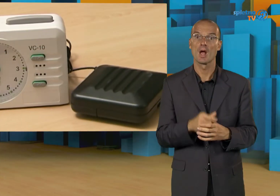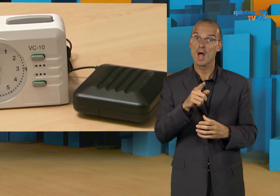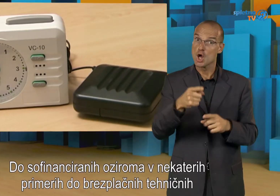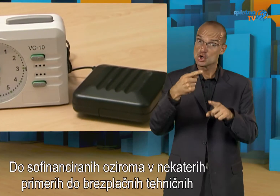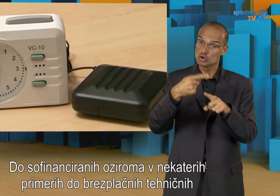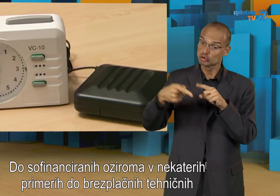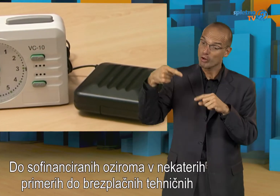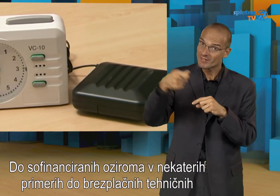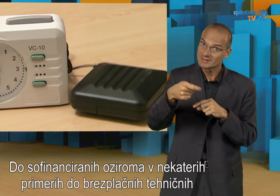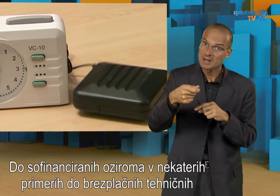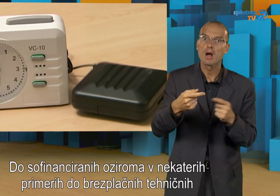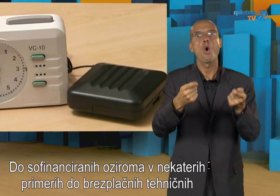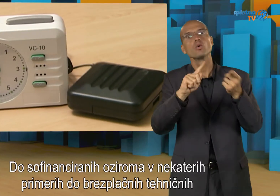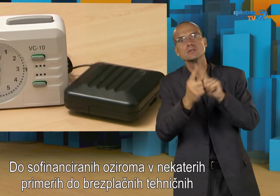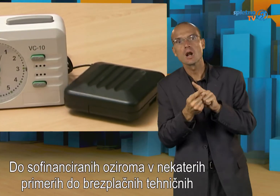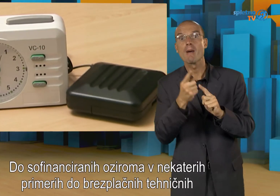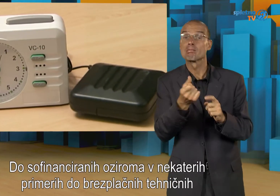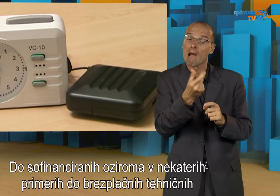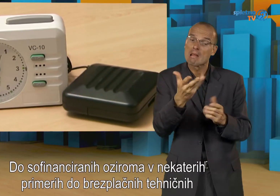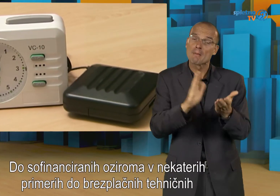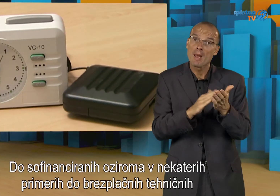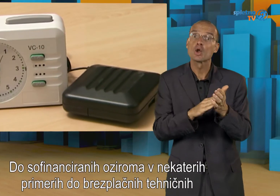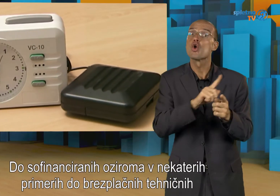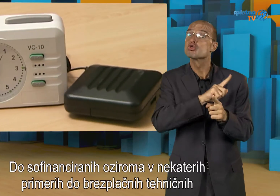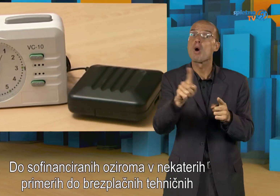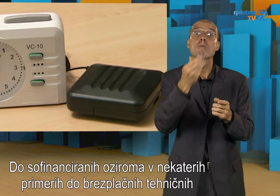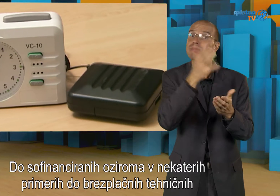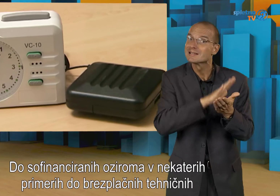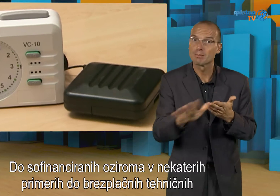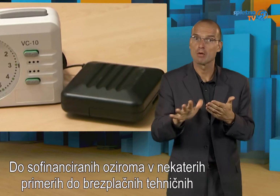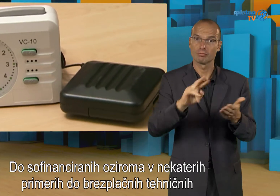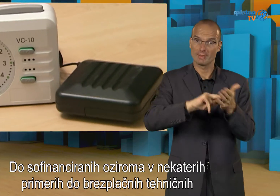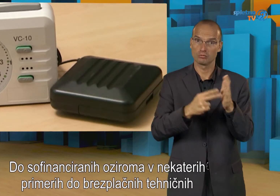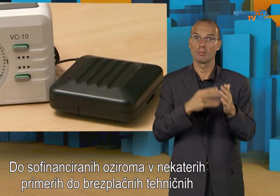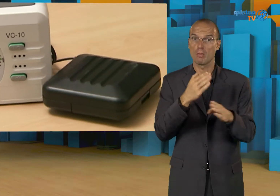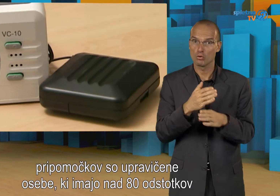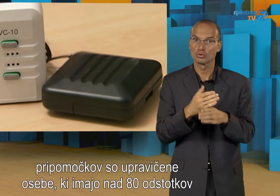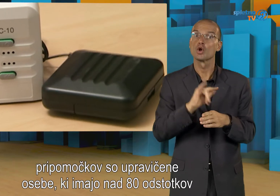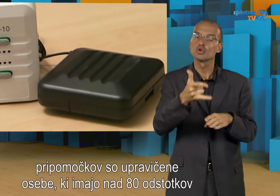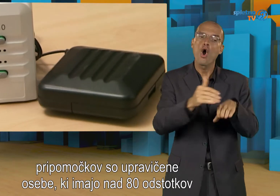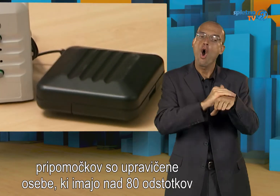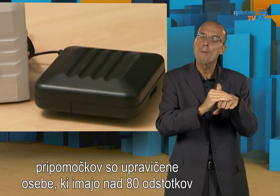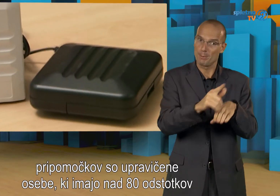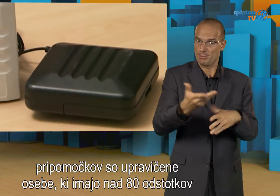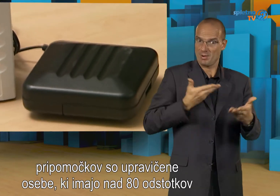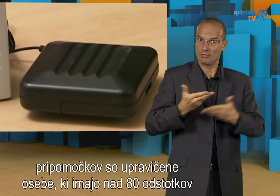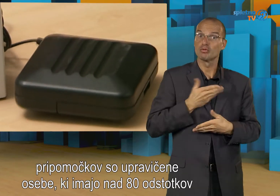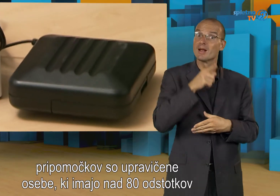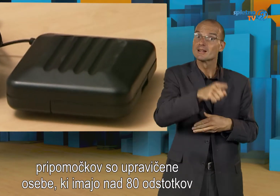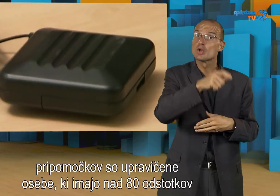Do sofinanciranih oziroma v nekaterih primerih do brezplačnih tehničnih pripomočkov so upravičene osebe, ki imajo